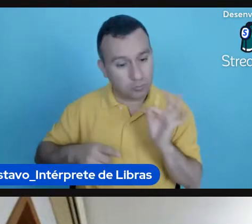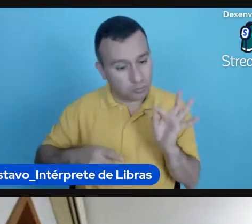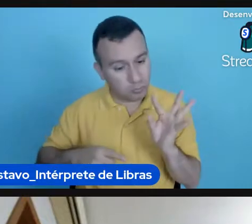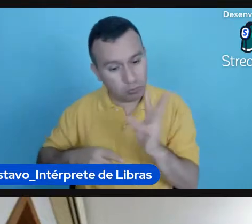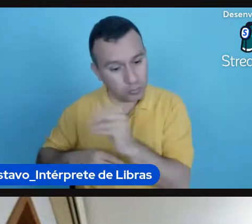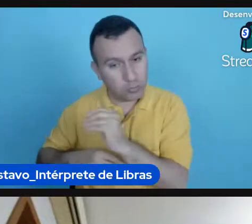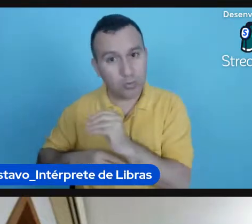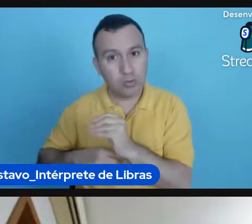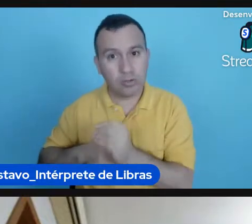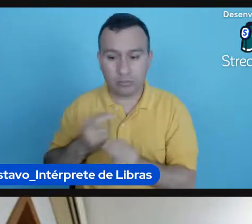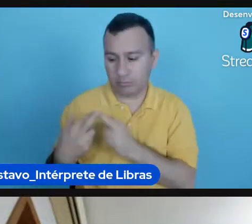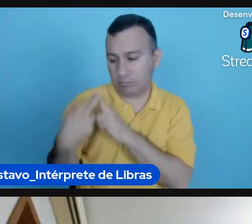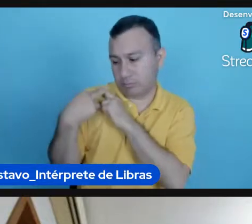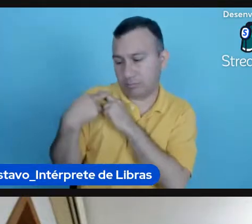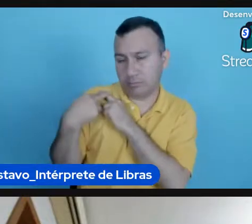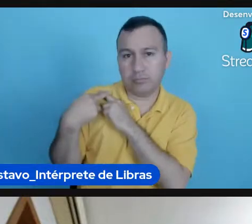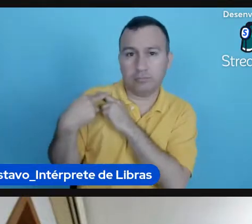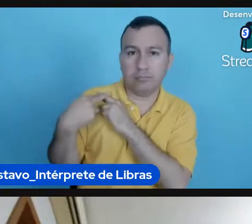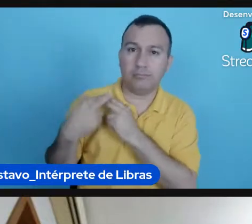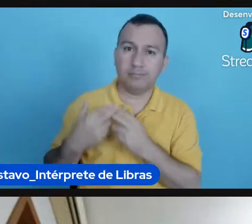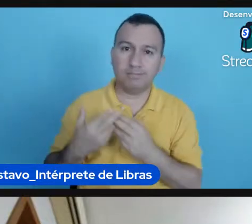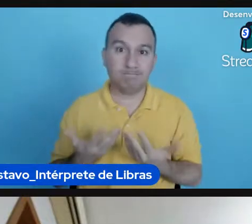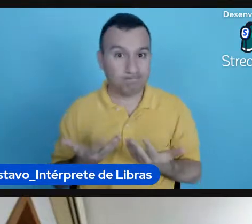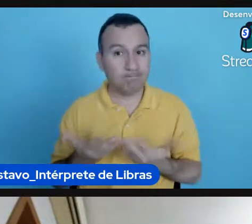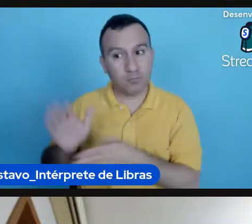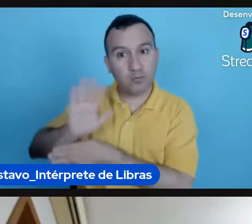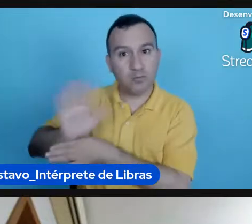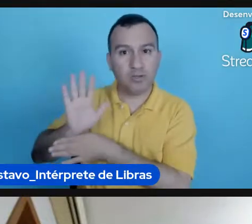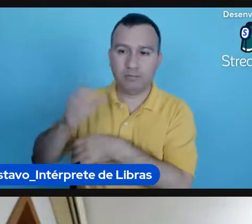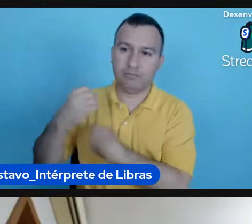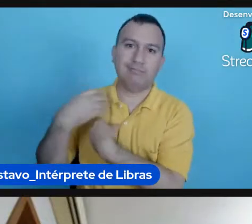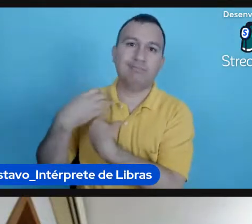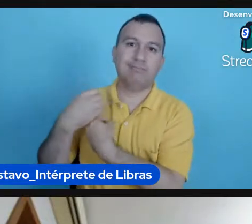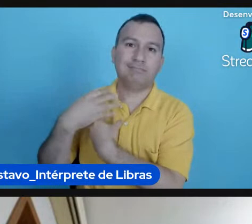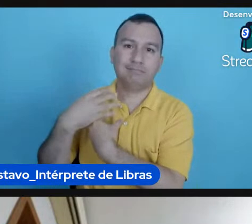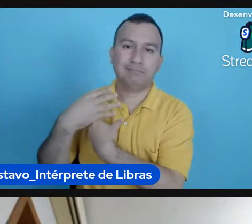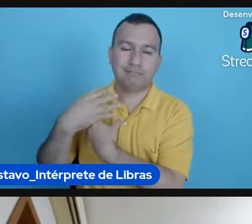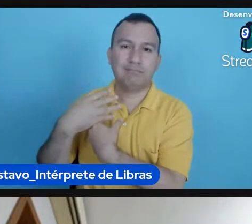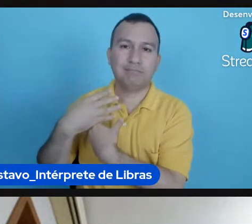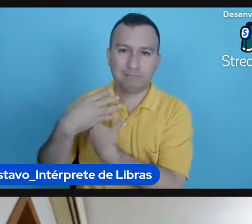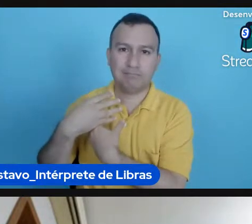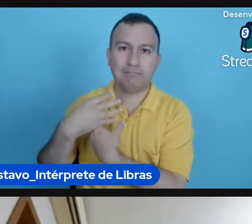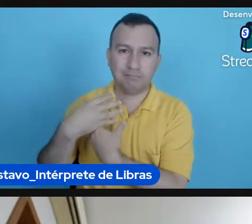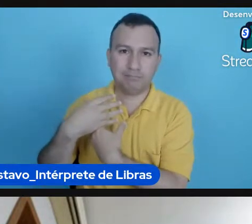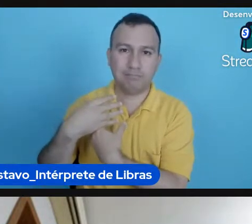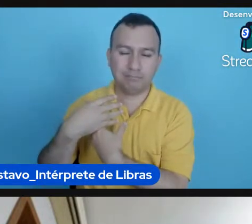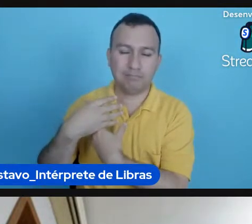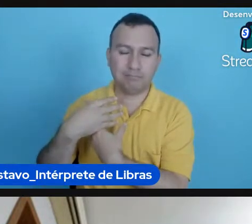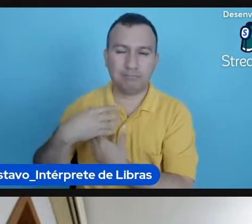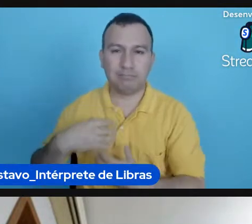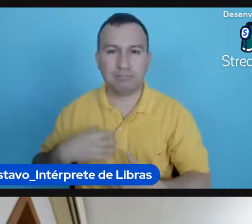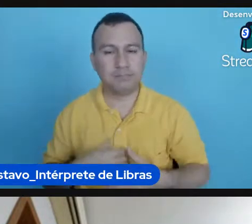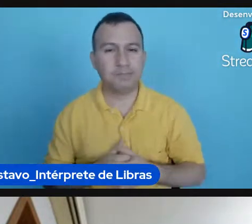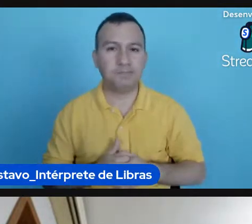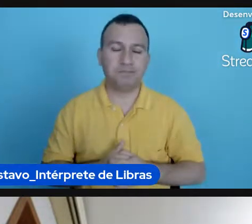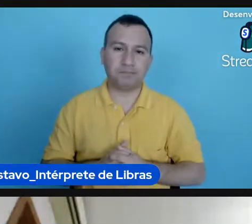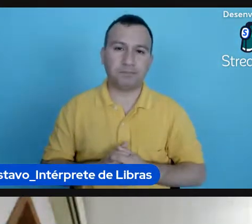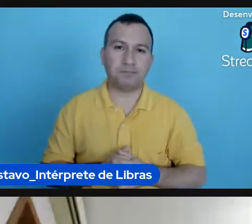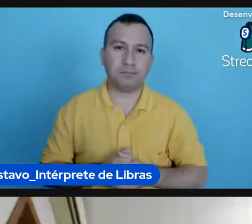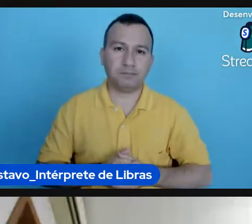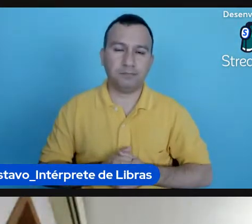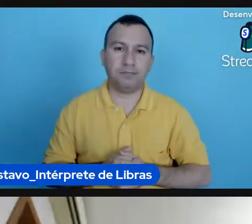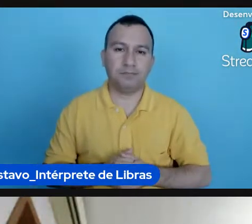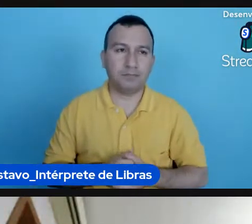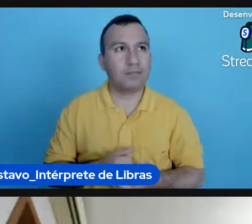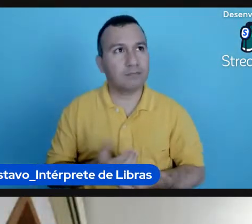que a primeira coisa que o vídeo me mostra é isso, né? É de como a sociedade, mesmo já caminhando, né, com a lei